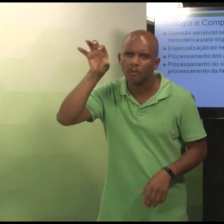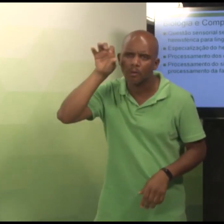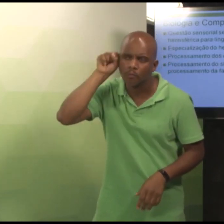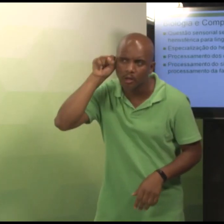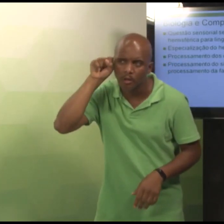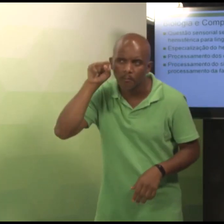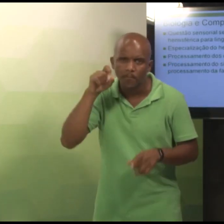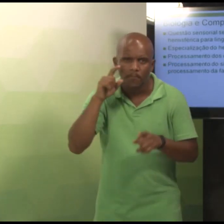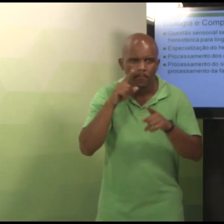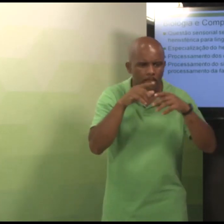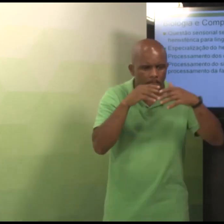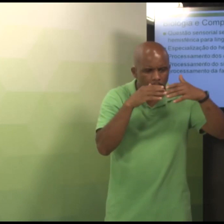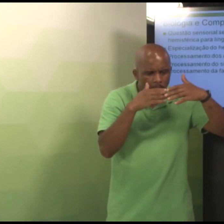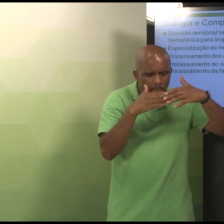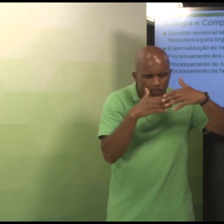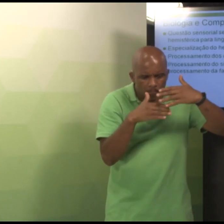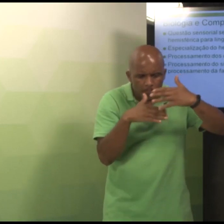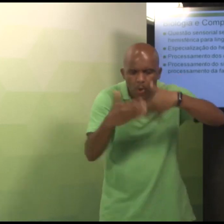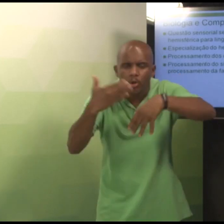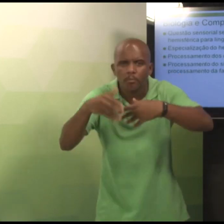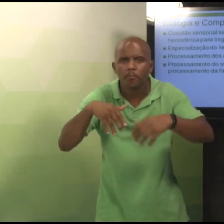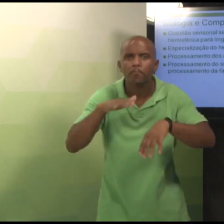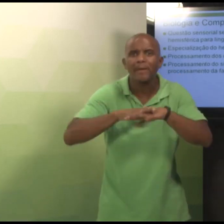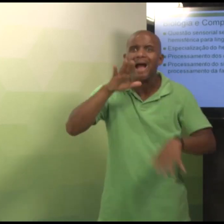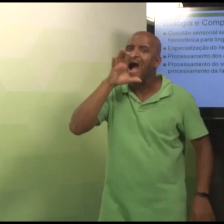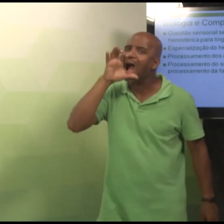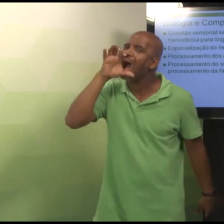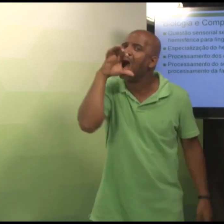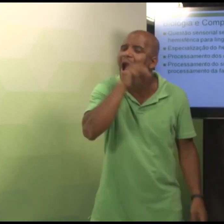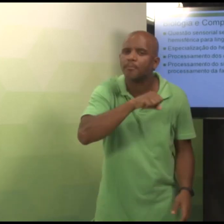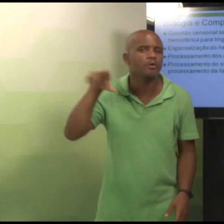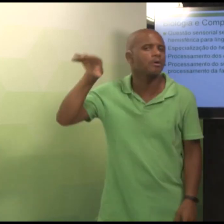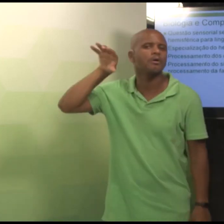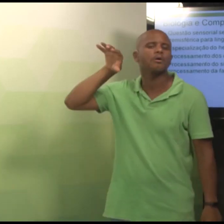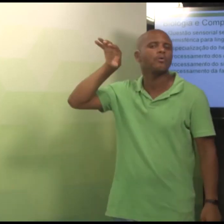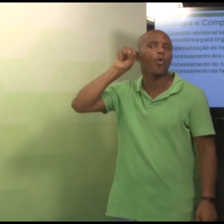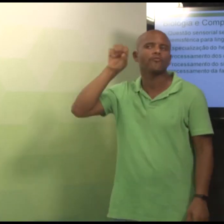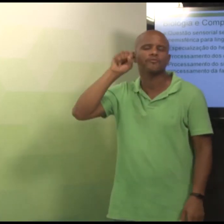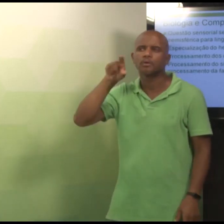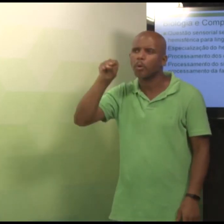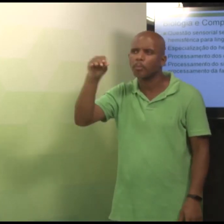A língua oral é compreendida e captada pela audição e a língua de sinais pela visão.